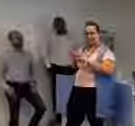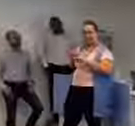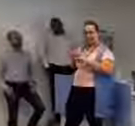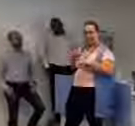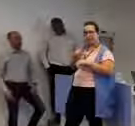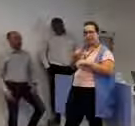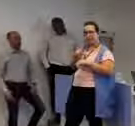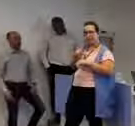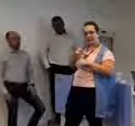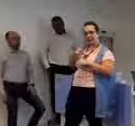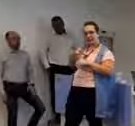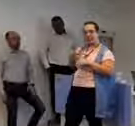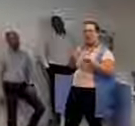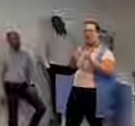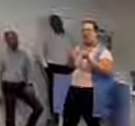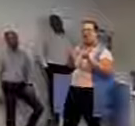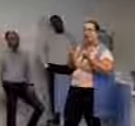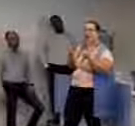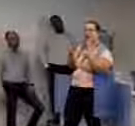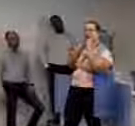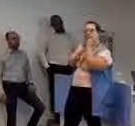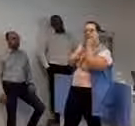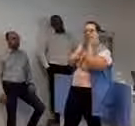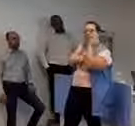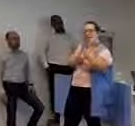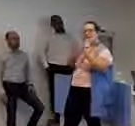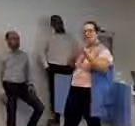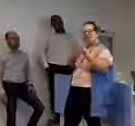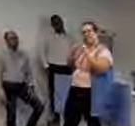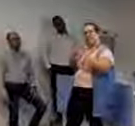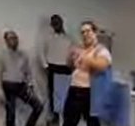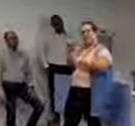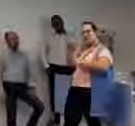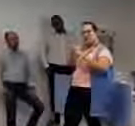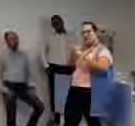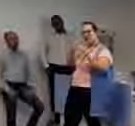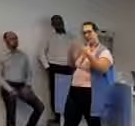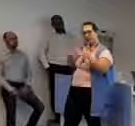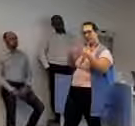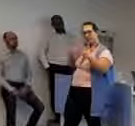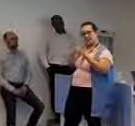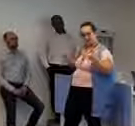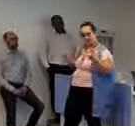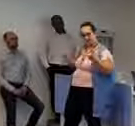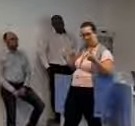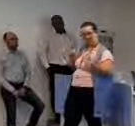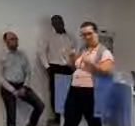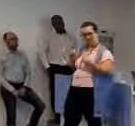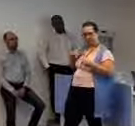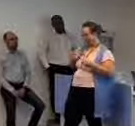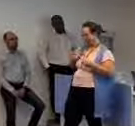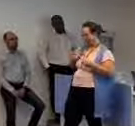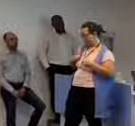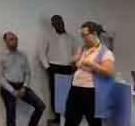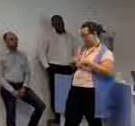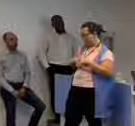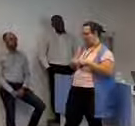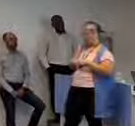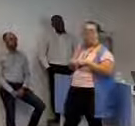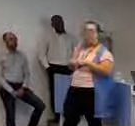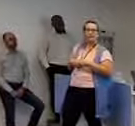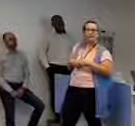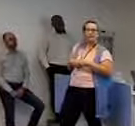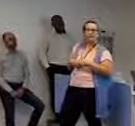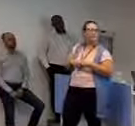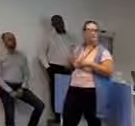torno impedido de pós-processar esse programa para a máquina. Eu não consigo fabricar uma não conformidade, simplesmente.